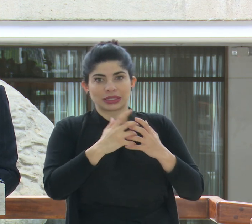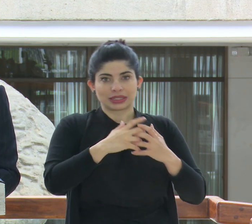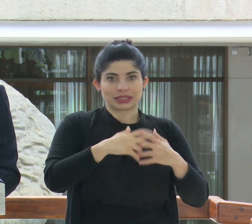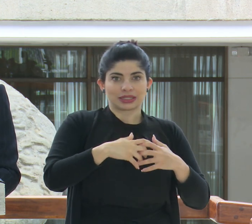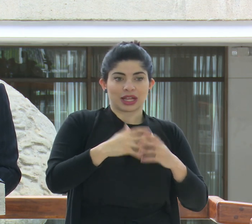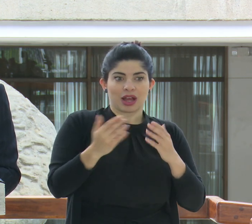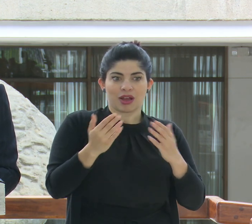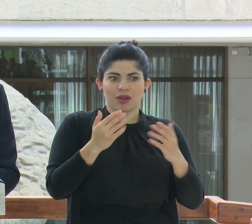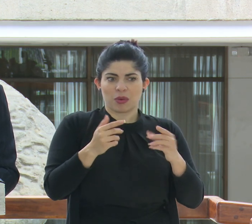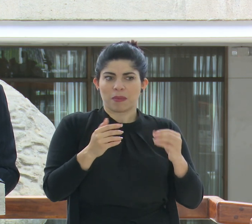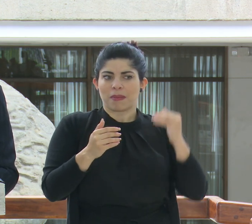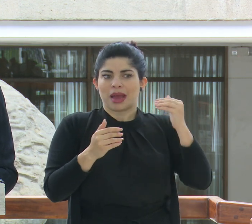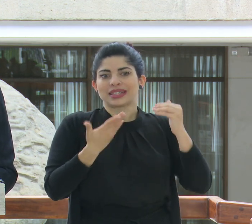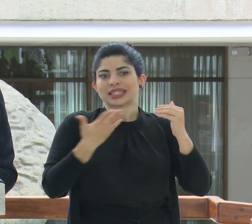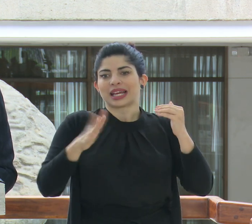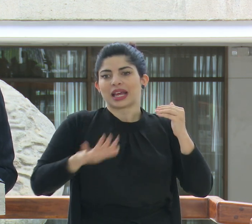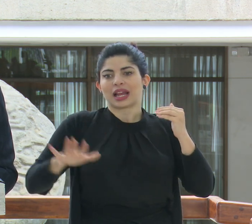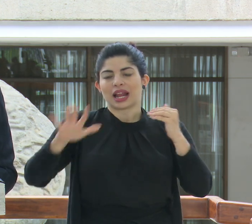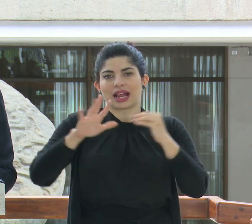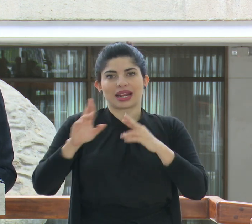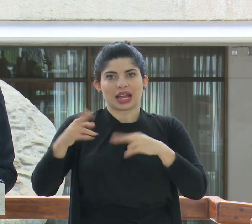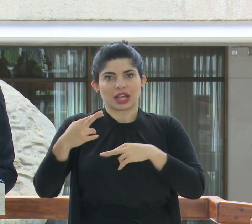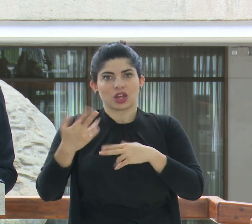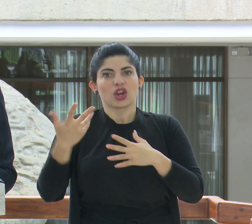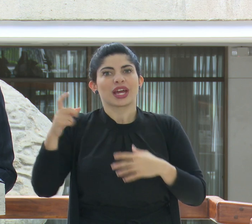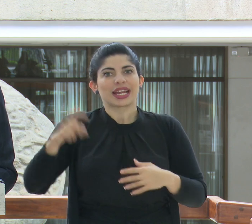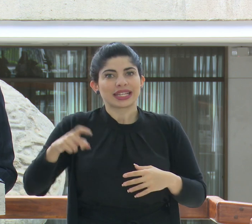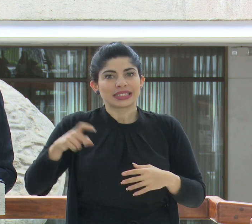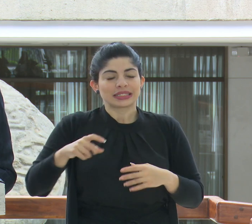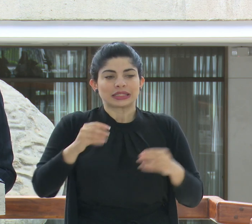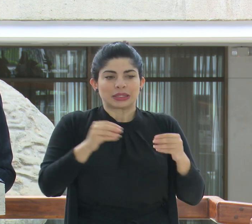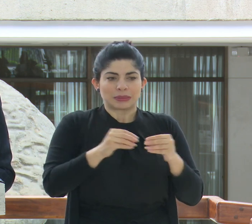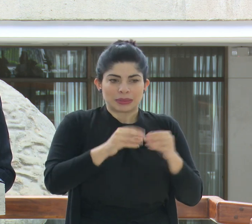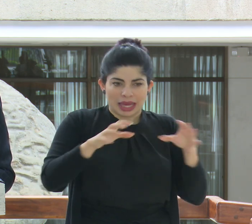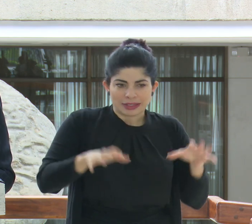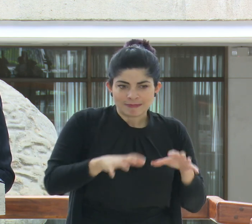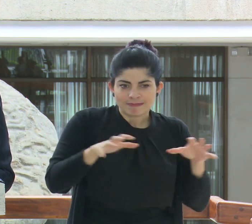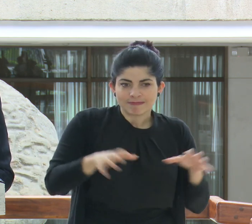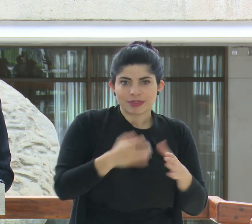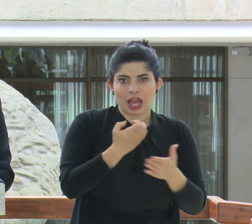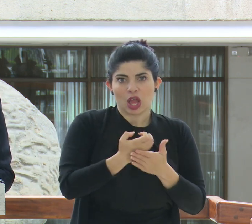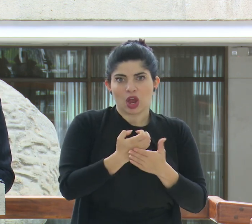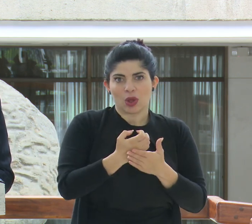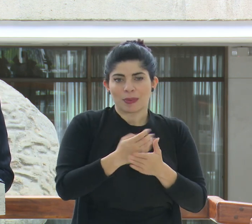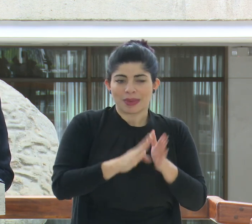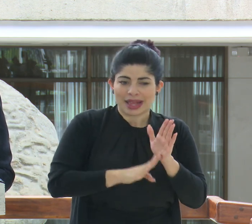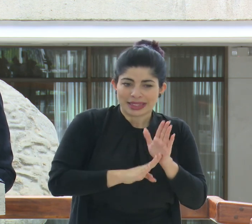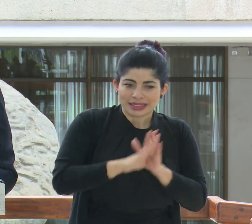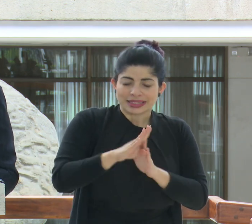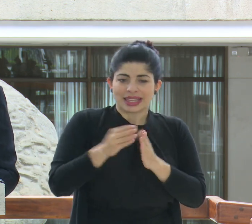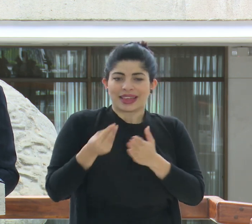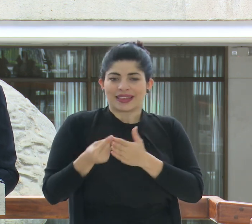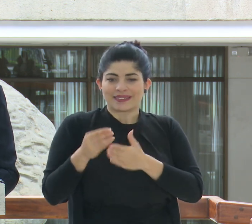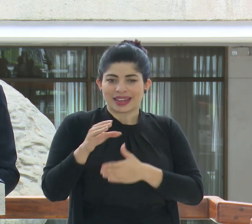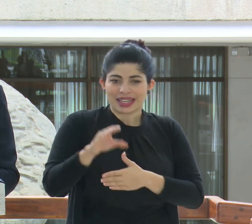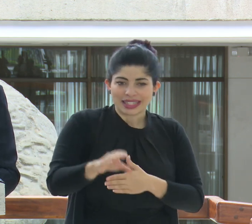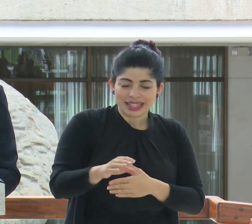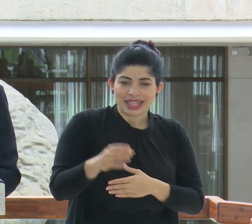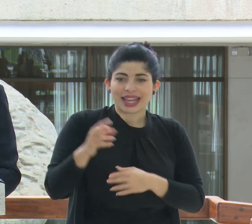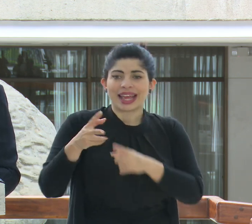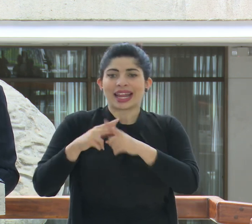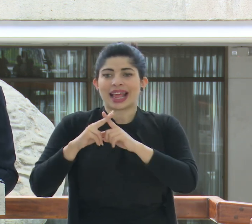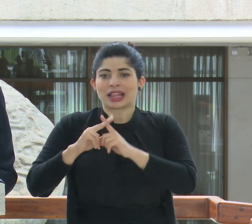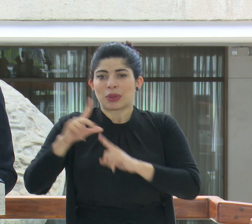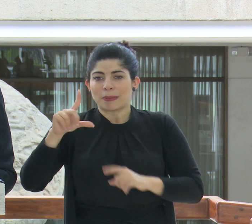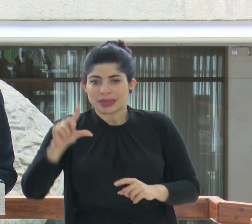región. ¿Qué necesitamos hacer? Activar los componentes de nuestra economía, crecer, invertir, abaratar el